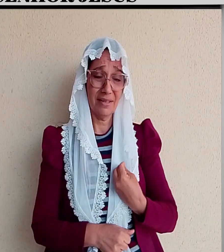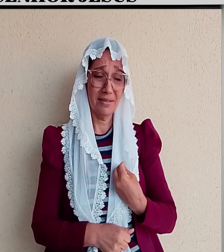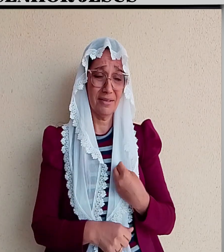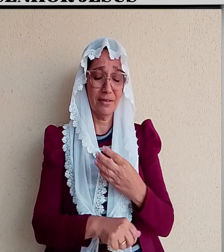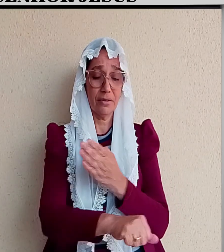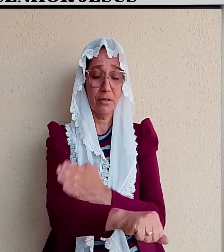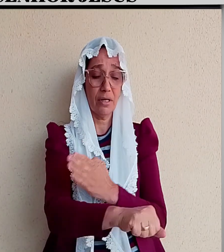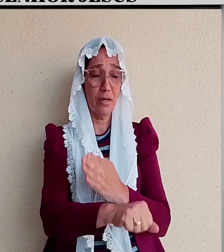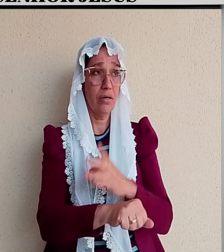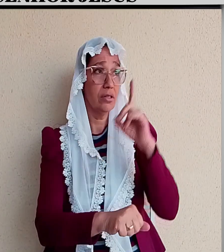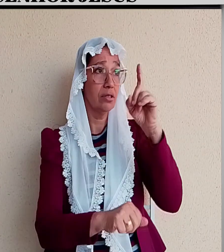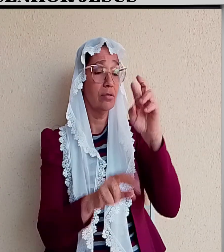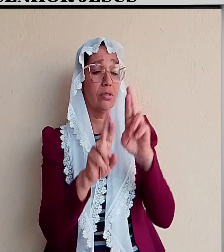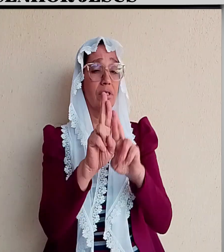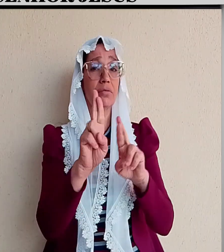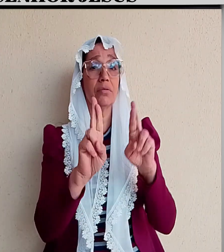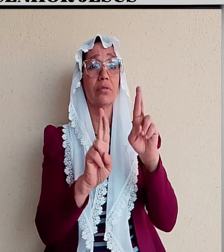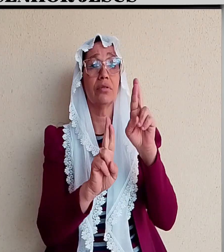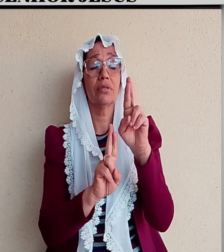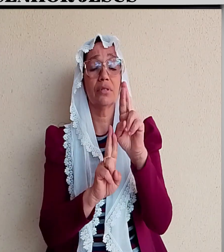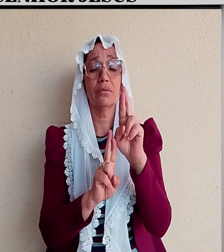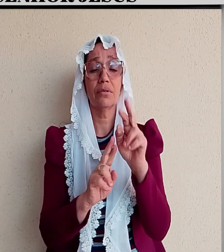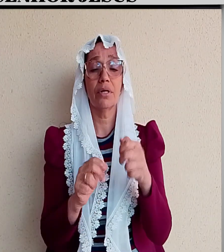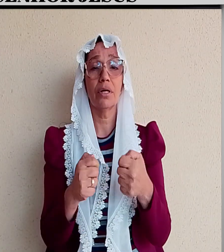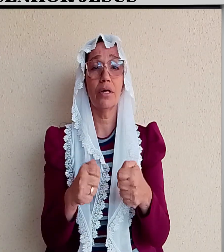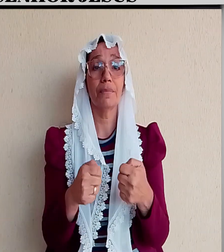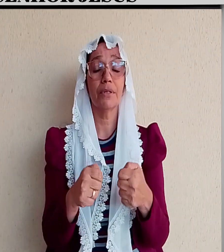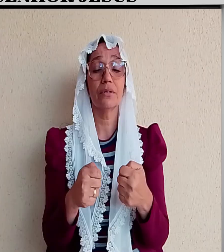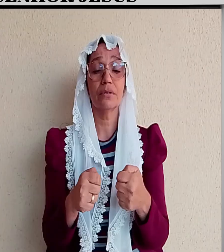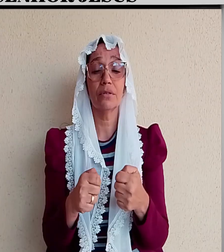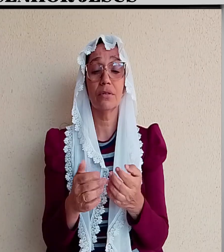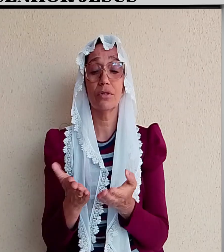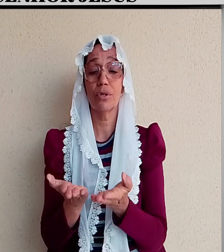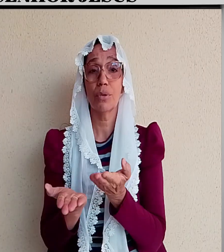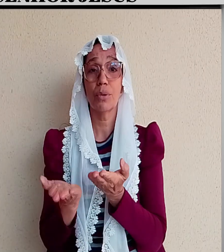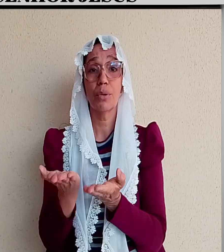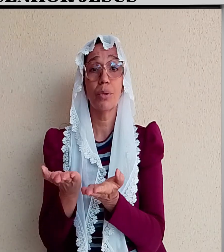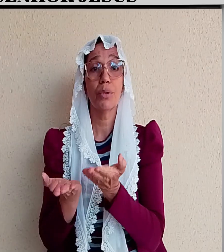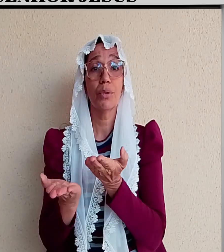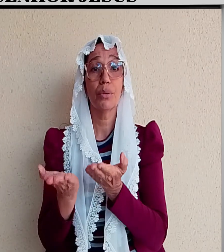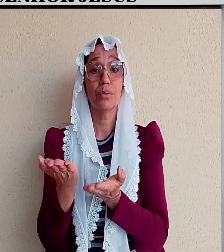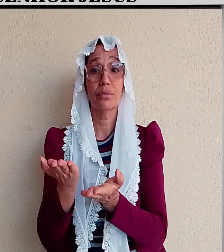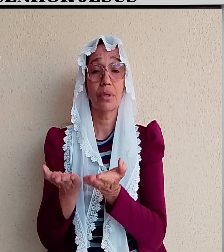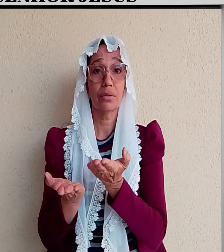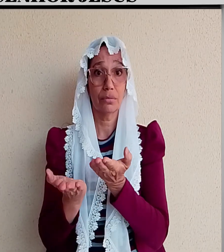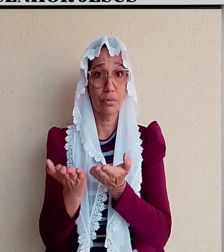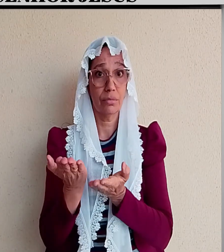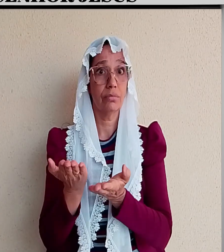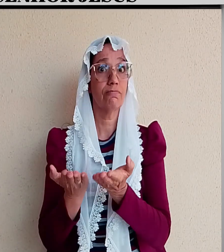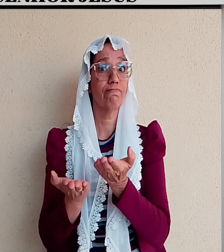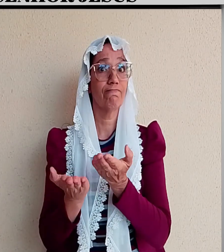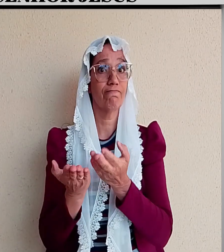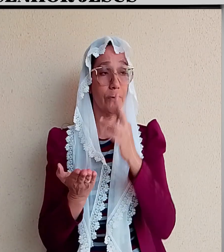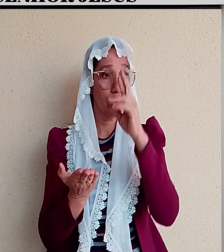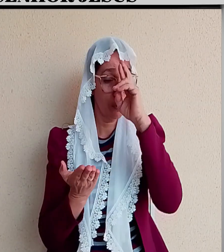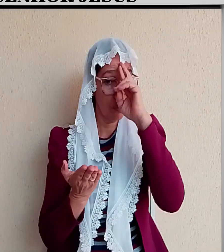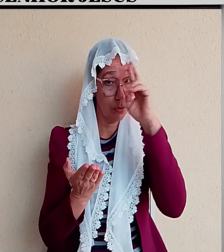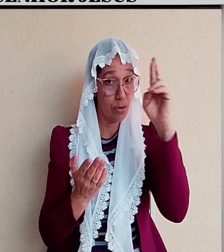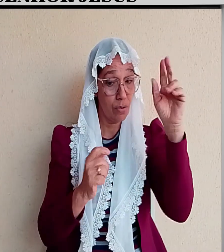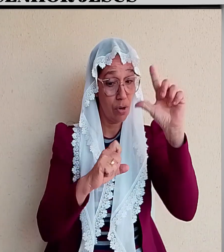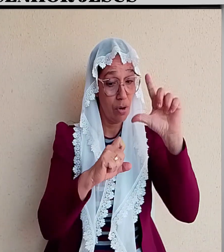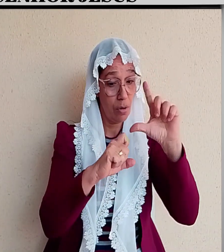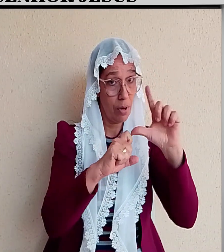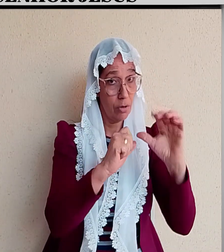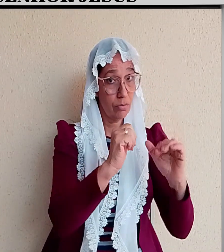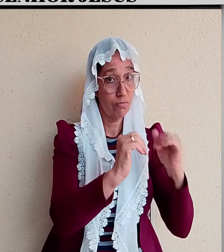vir aí. Glória a Jesus. E o Senhor te diz: escolho você hoje como discípulo meu, e quero te chamar, aleluia,